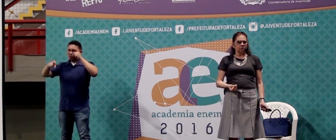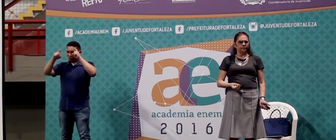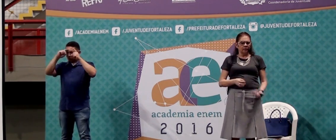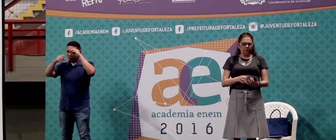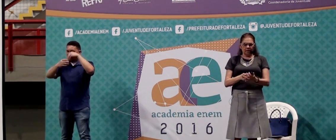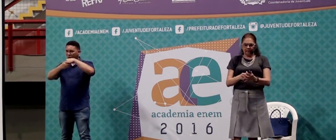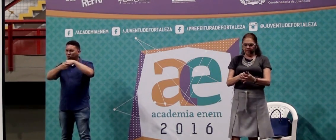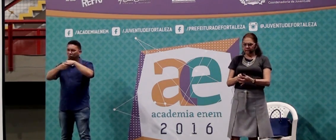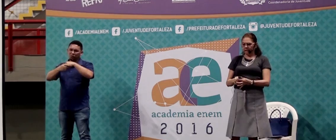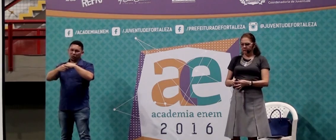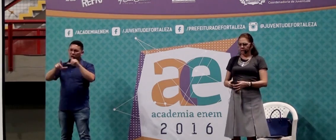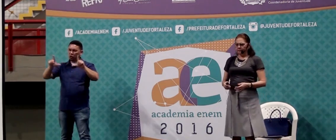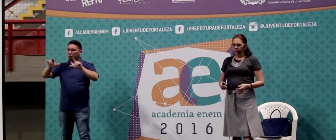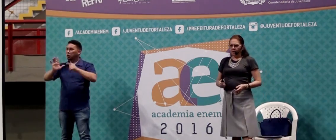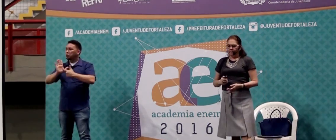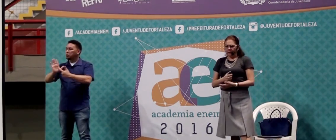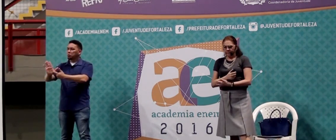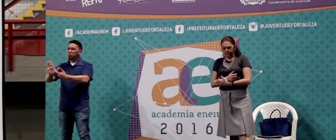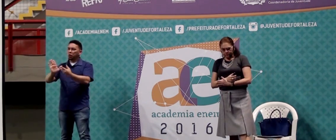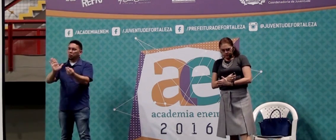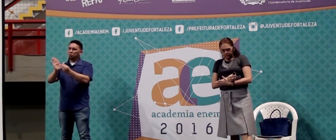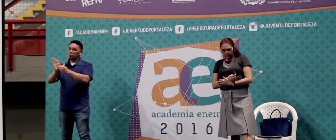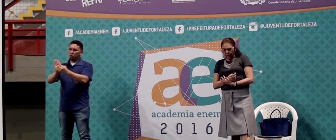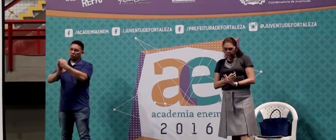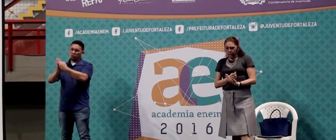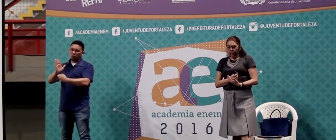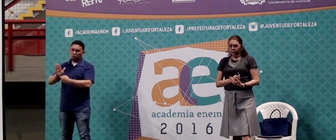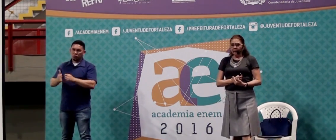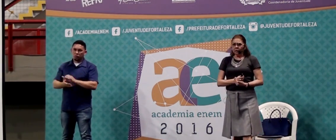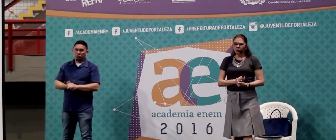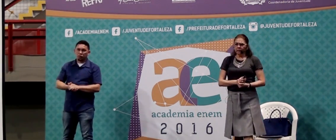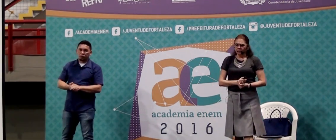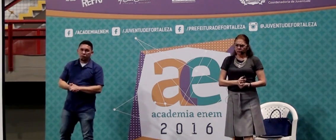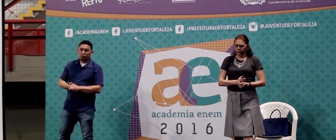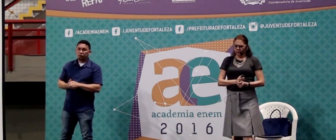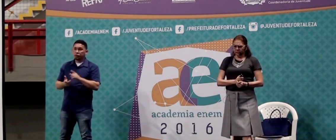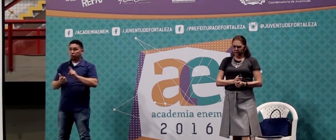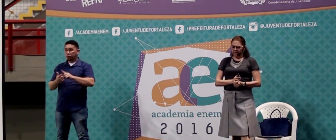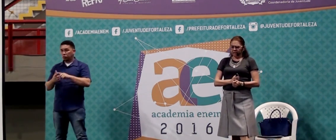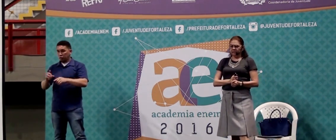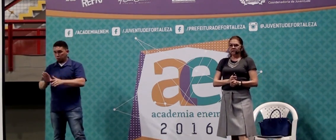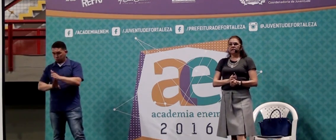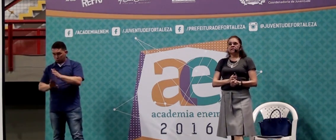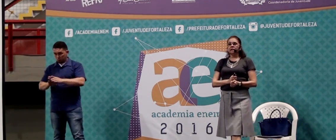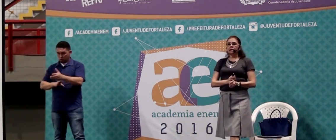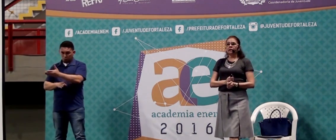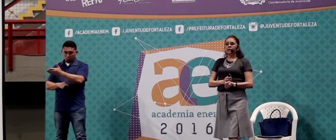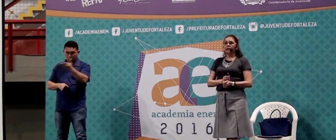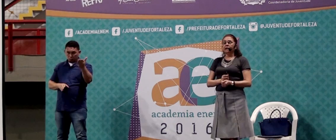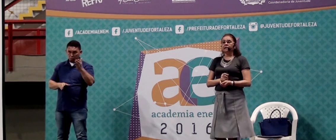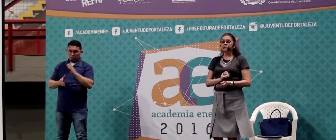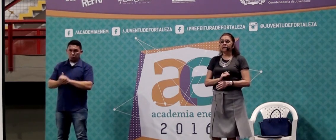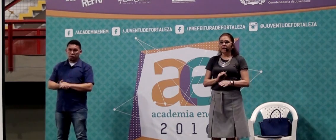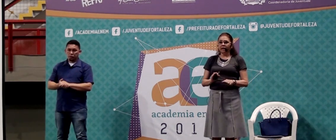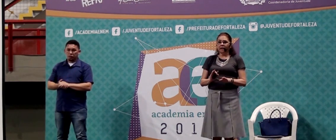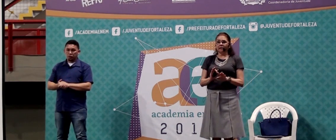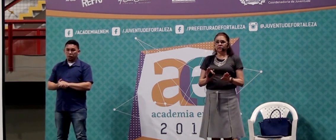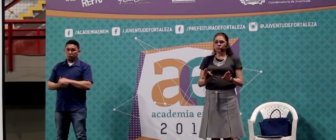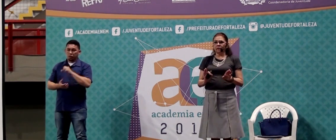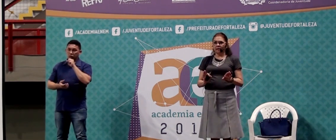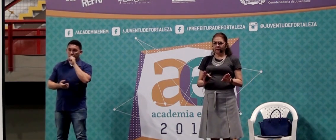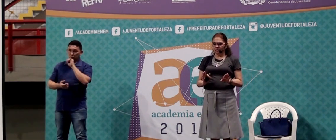na mídia e apresenta. Bem, eu recomendo vocês, se